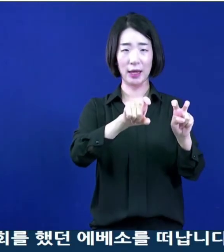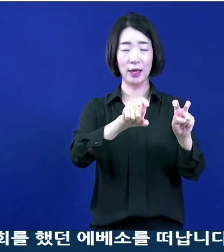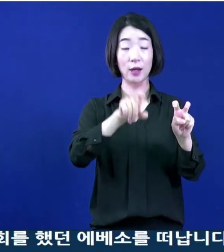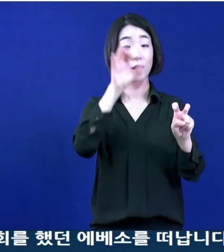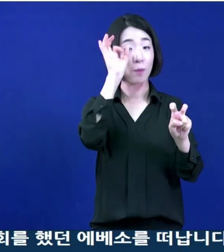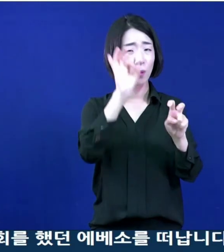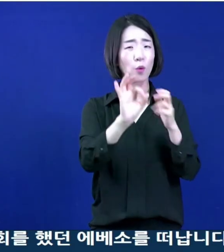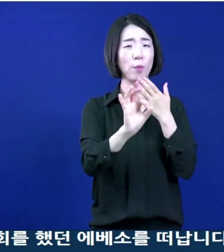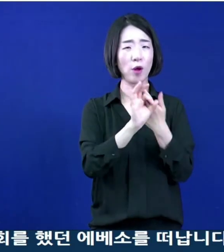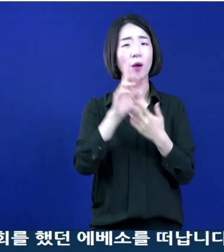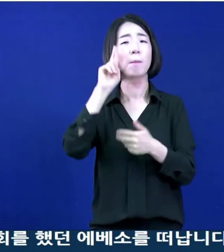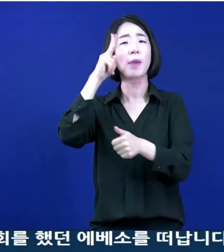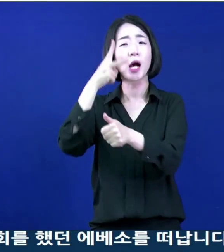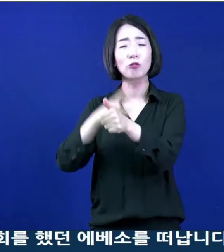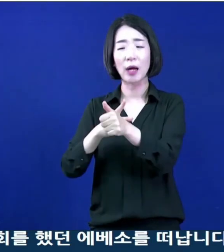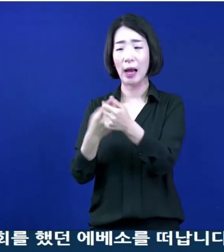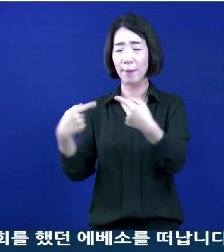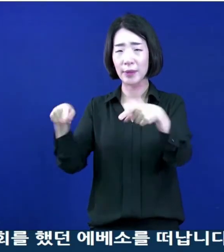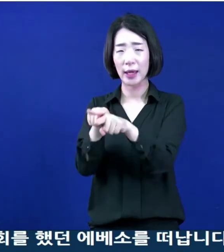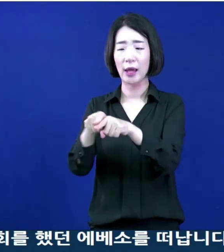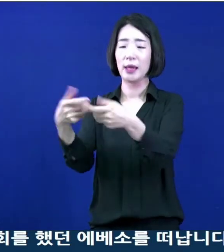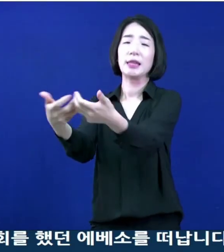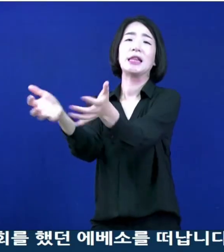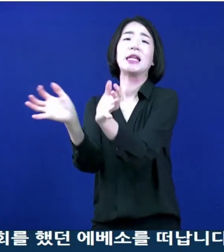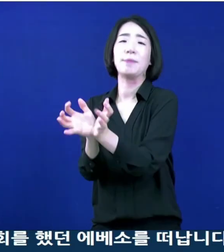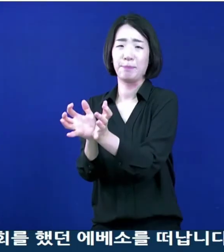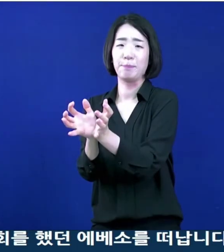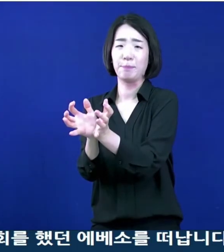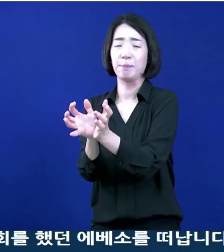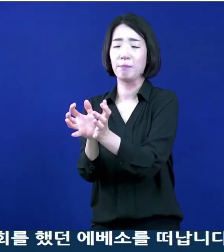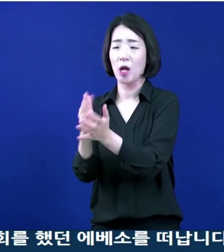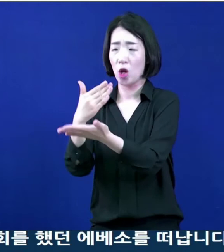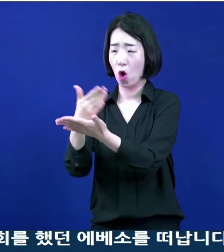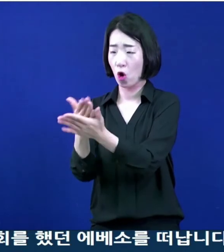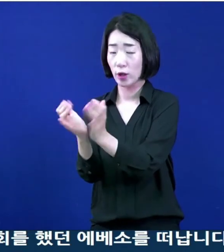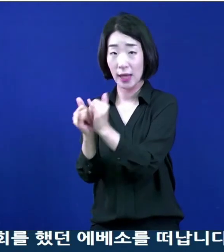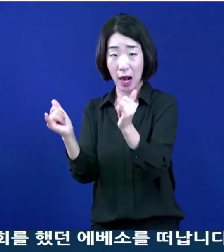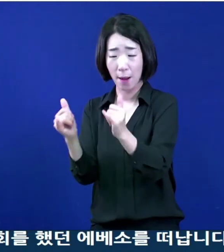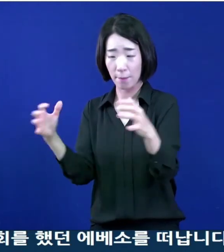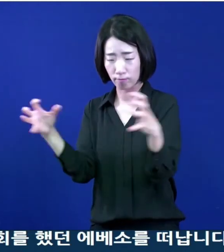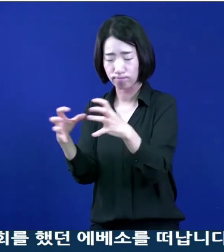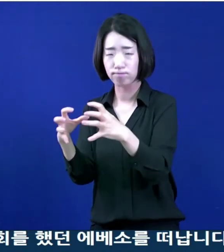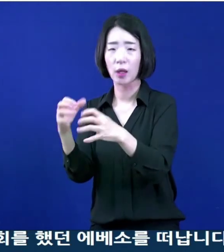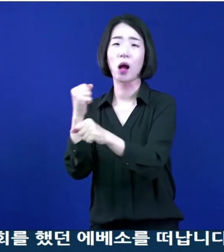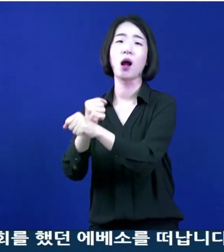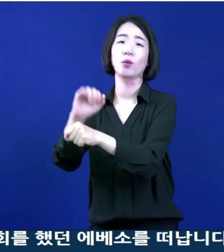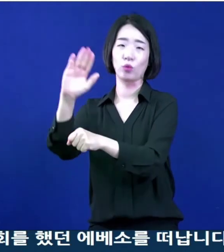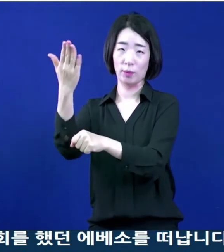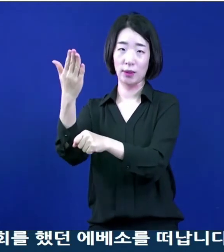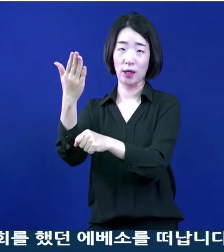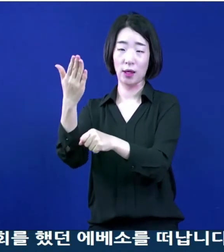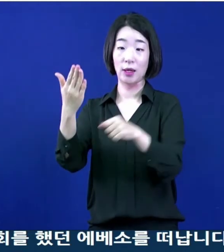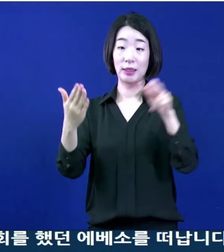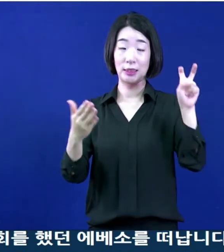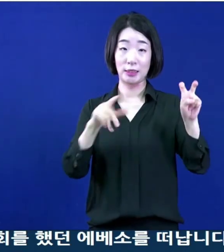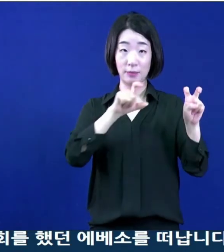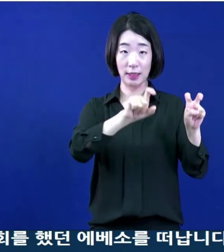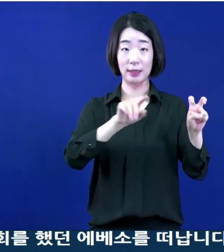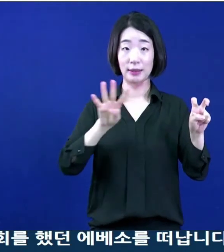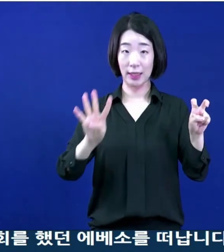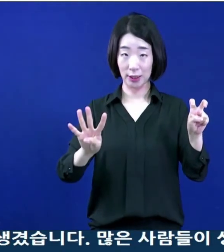사람이, 이게 이제 팀이 형성이 돼요. 여러 명이 바울과 함께 움직이게 되는 이런 축복을 바울이 받게 됩니다. 4절 제가